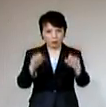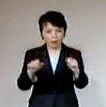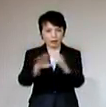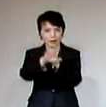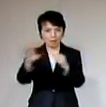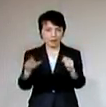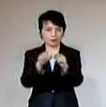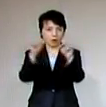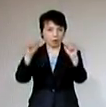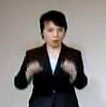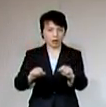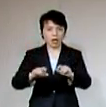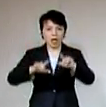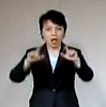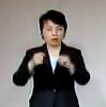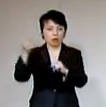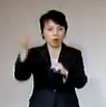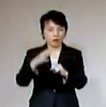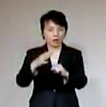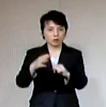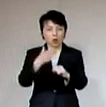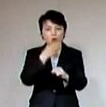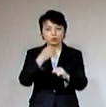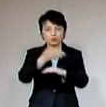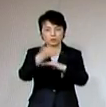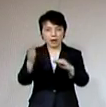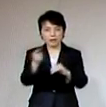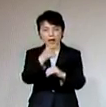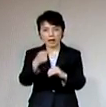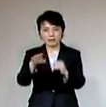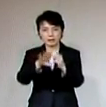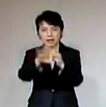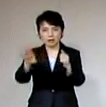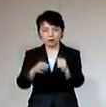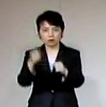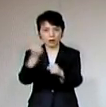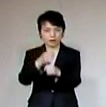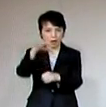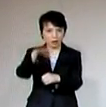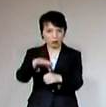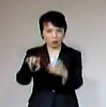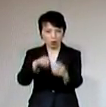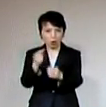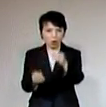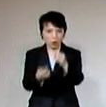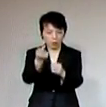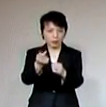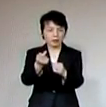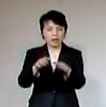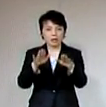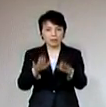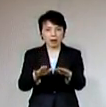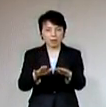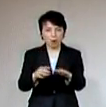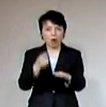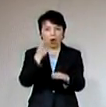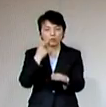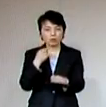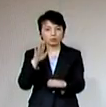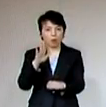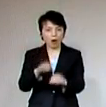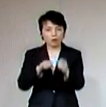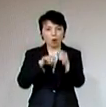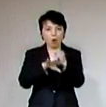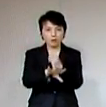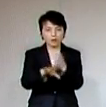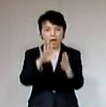です。東京電力福島第一原子力発電所の事故の影響で今もなお大量の強毒性のある